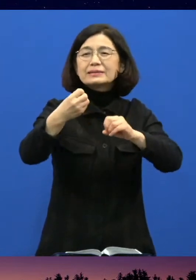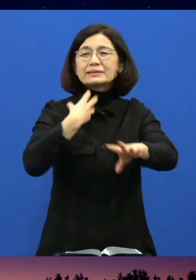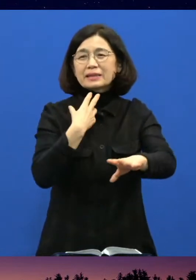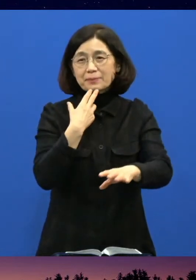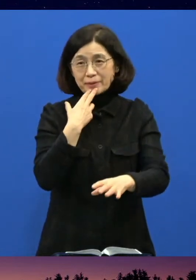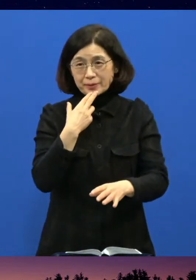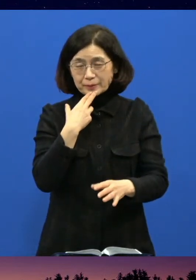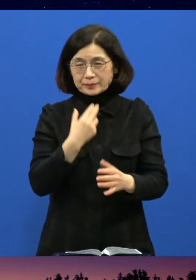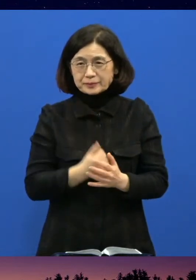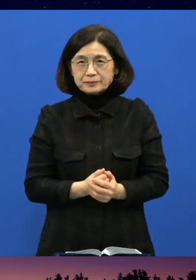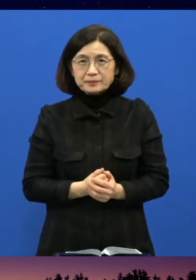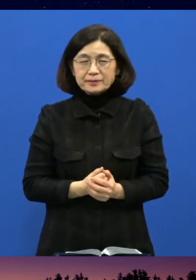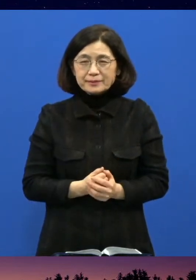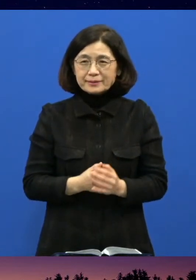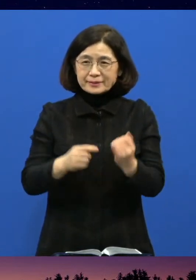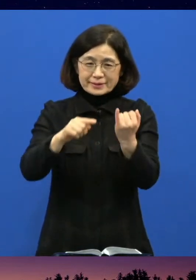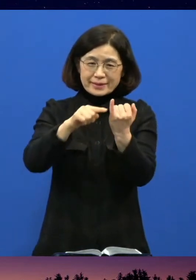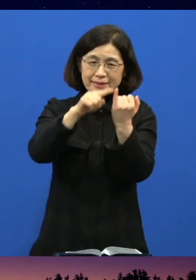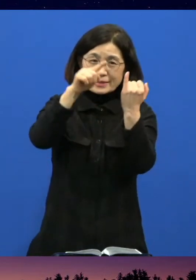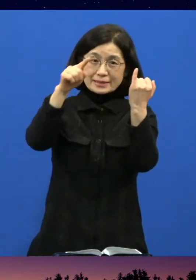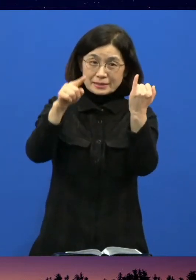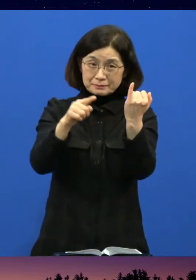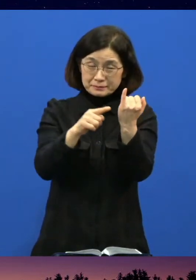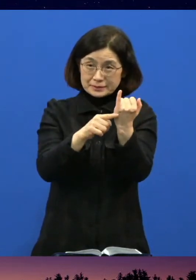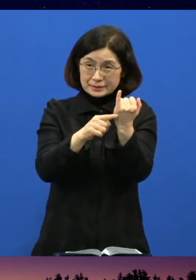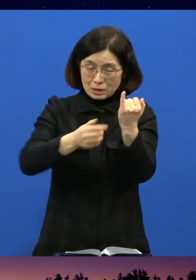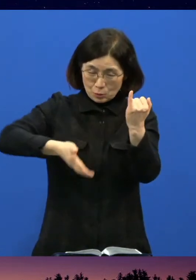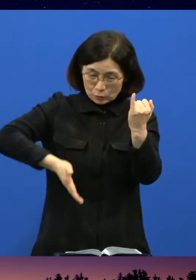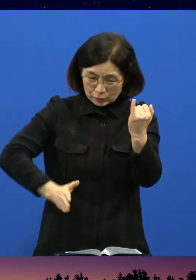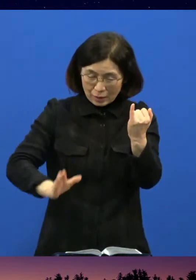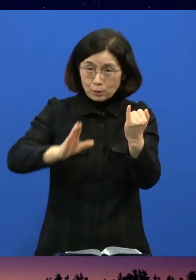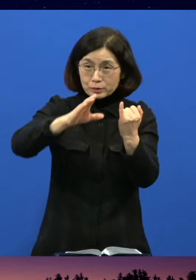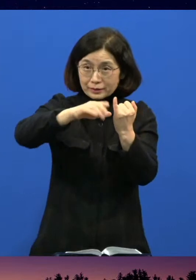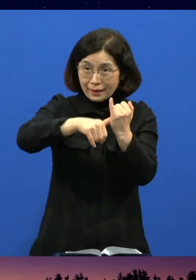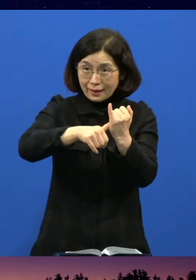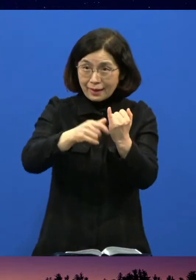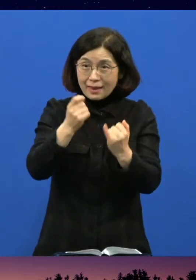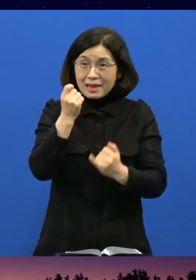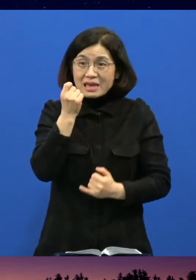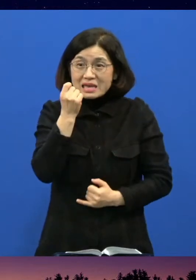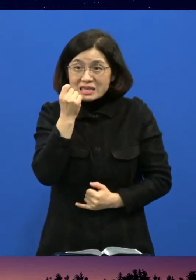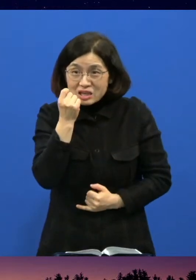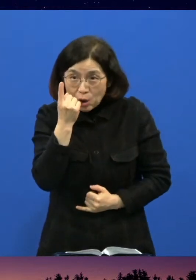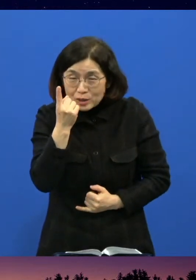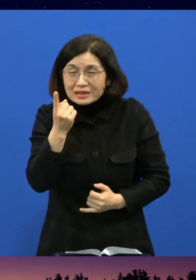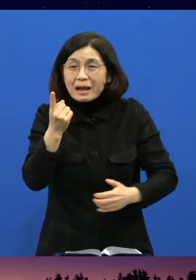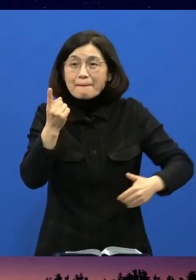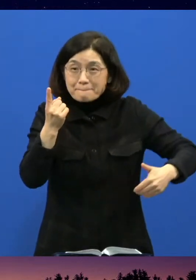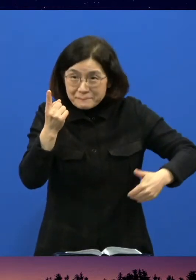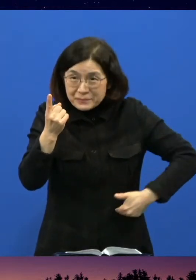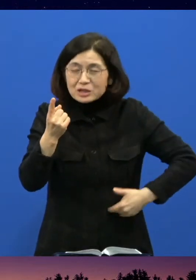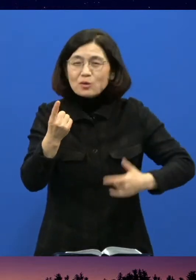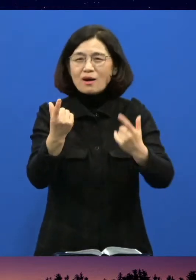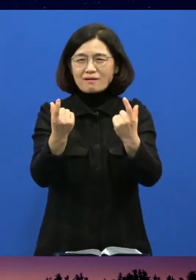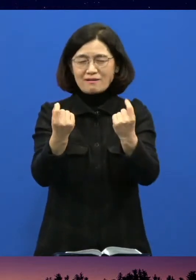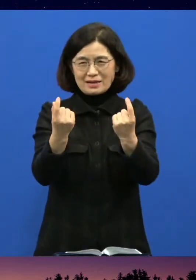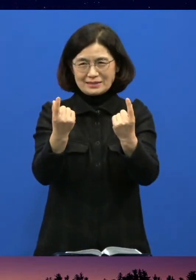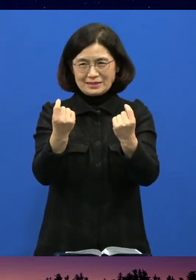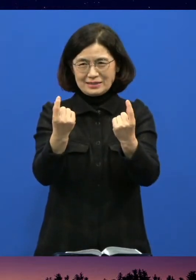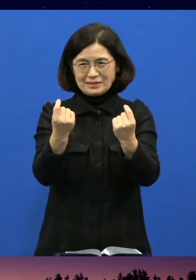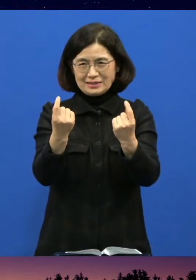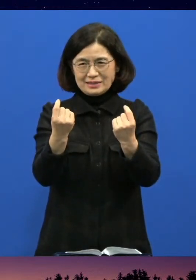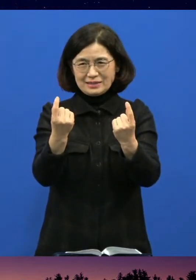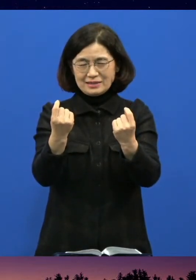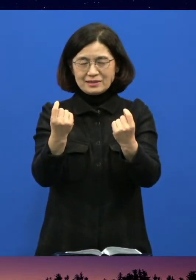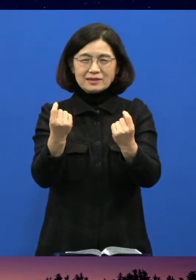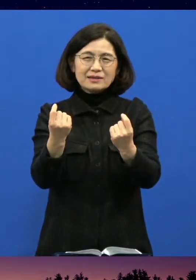여러분, 아이를 임신해도 마찬가지예요. 10달을 기다려야 된다는 거예요. 그 때가 참여라는 게 그거잖아요. 아무리 달라고 해도 안 돼요.